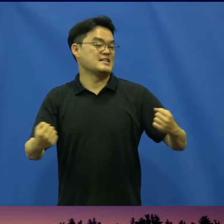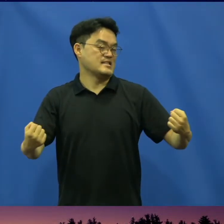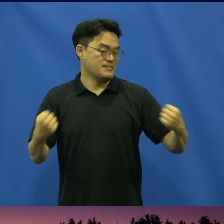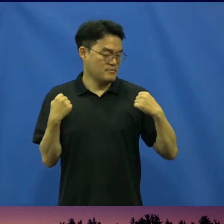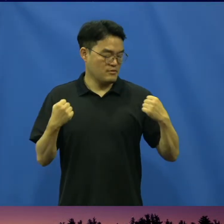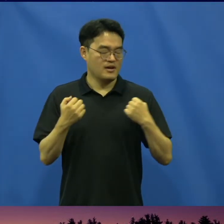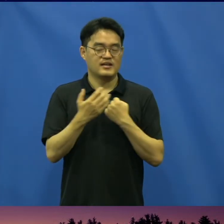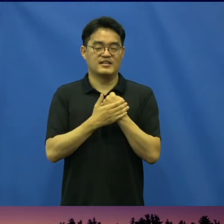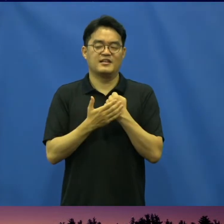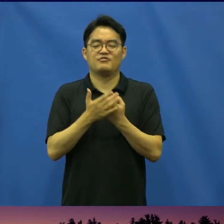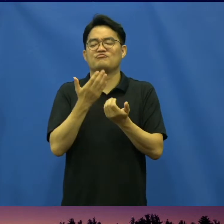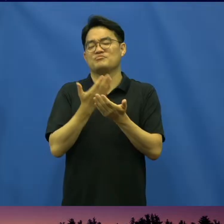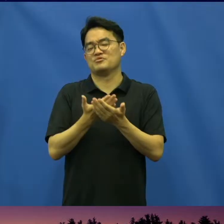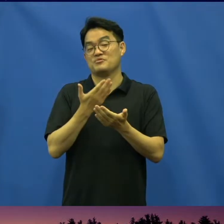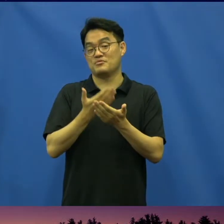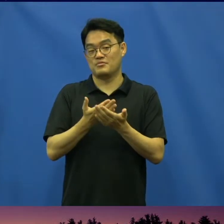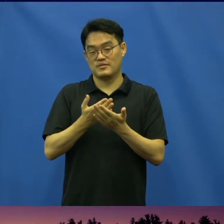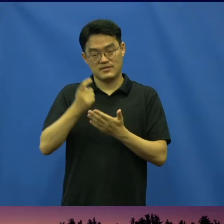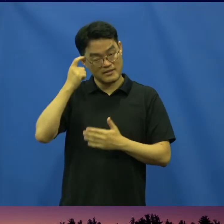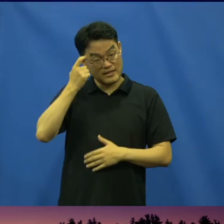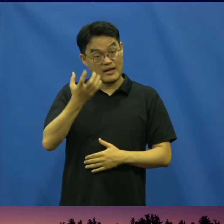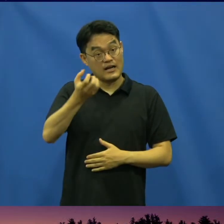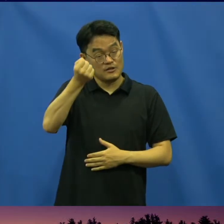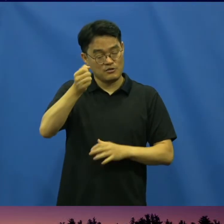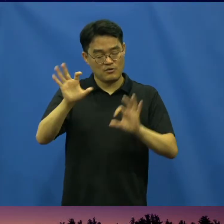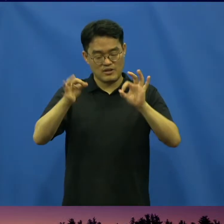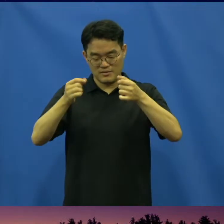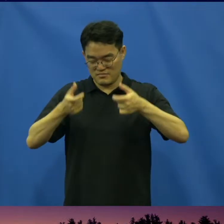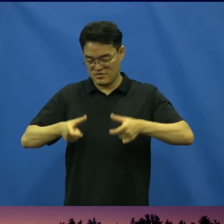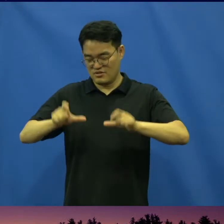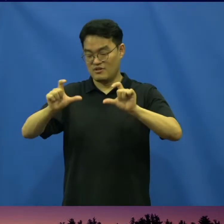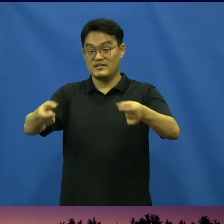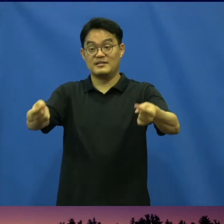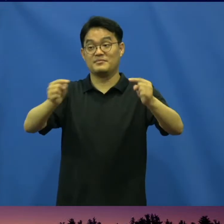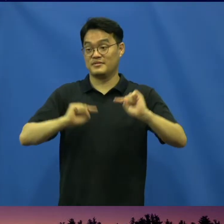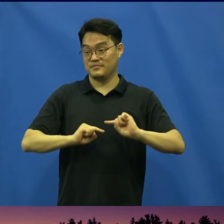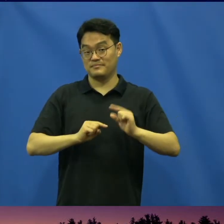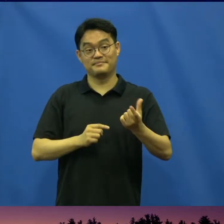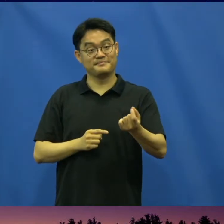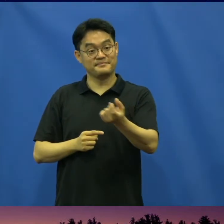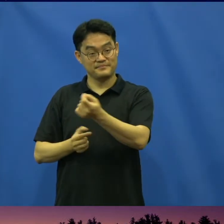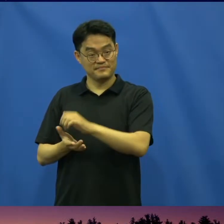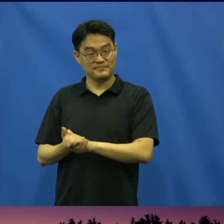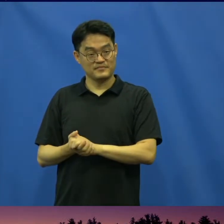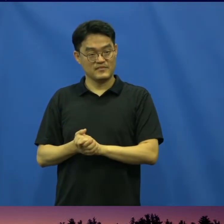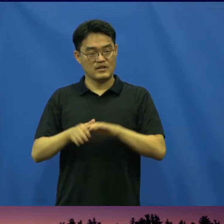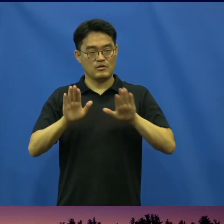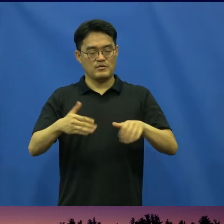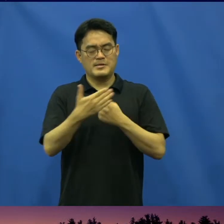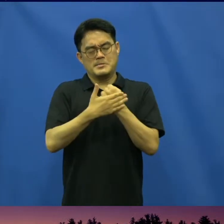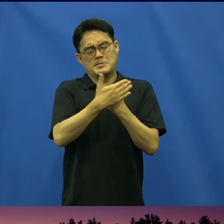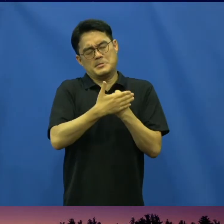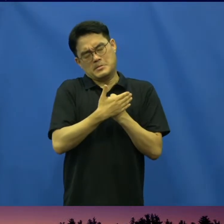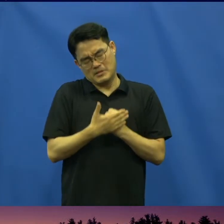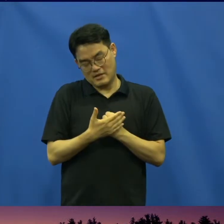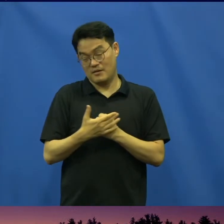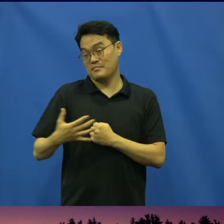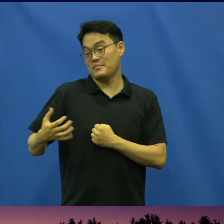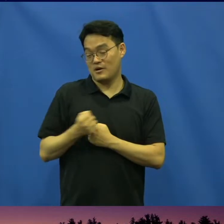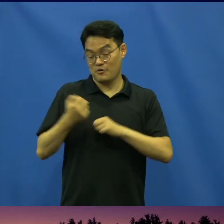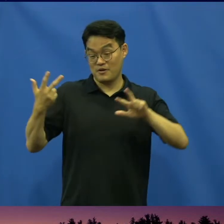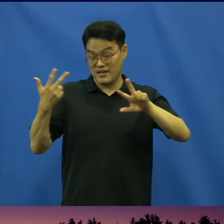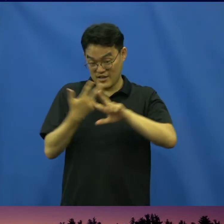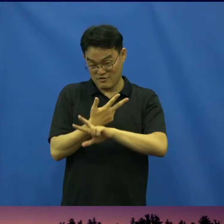주십시오. 천야는 또 일주일간, 그죠? 오늘 은혜 받고 일주일간 살면, 일주일이 아니요, 주일도 오니까 또 은혜